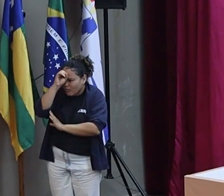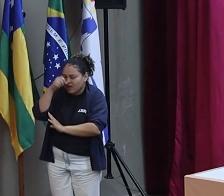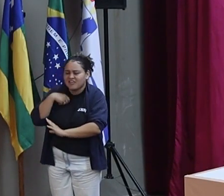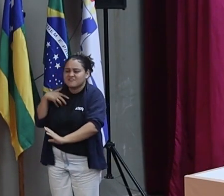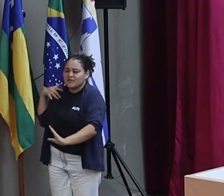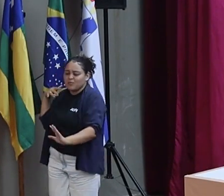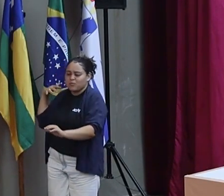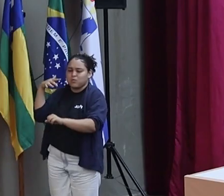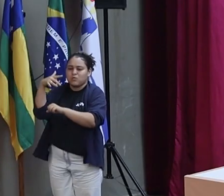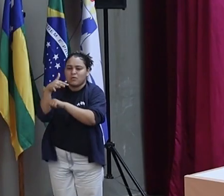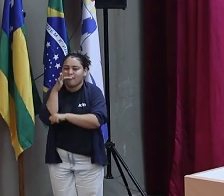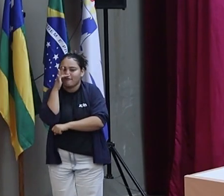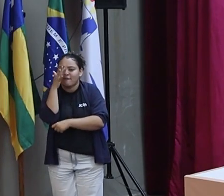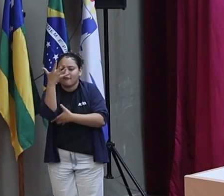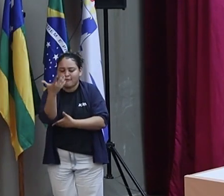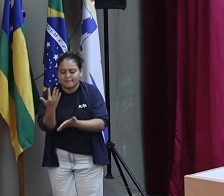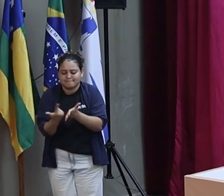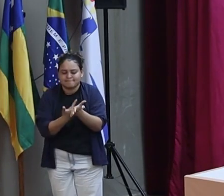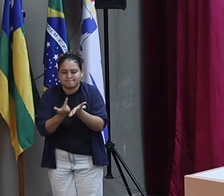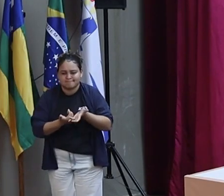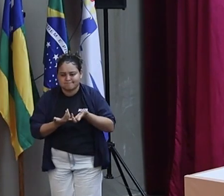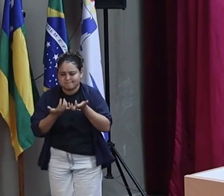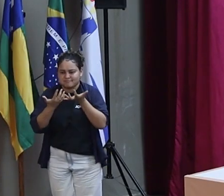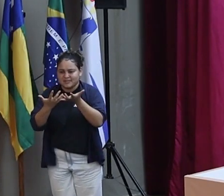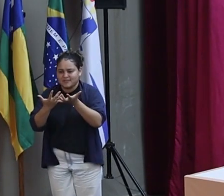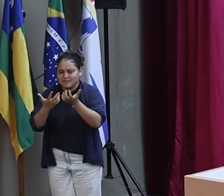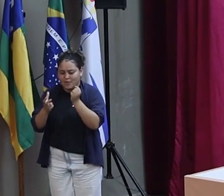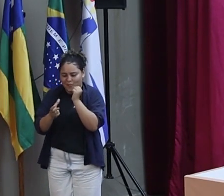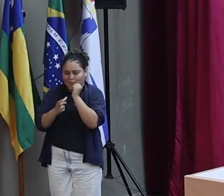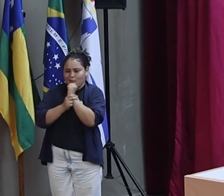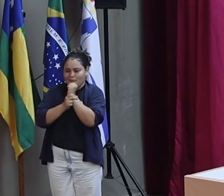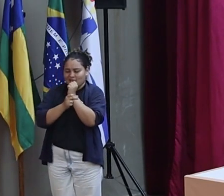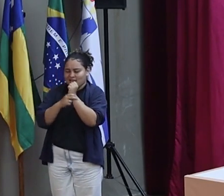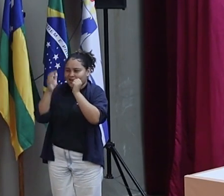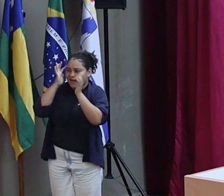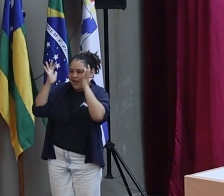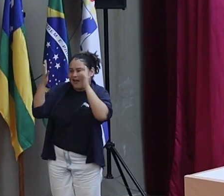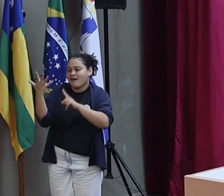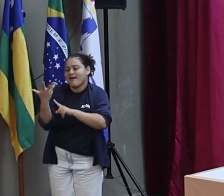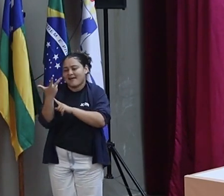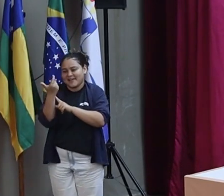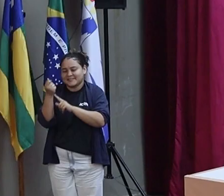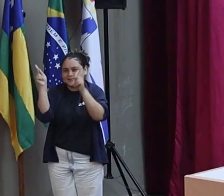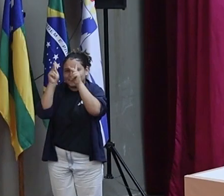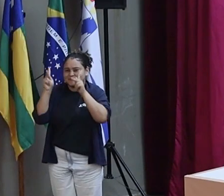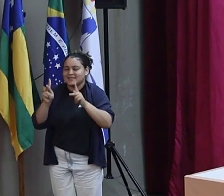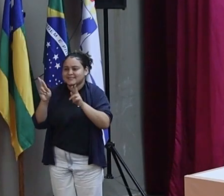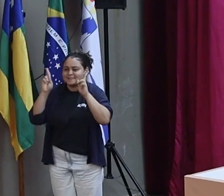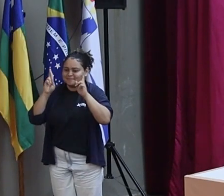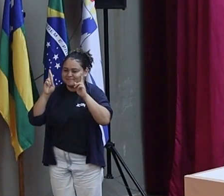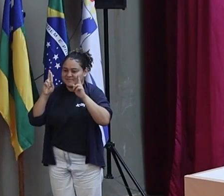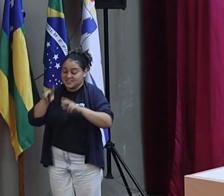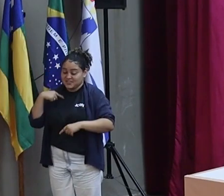com rosas e livros, nos defenderemos com a nossa arte e os nossos sonhos de paz. Sejamos